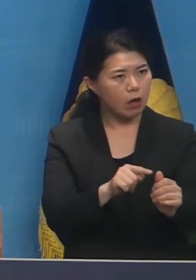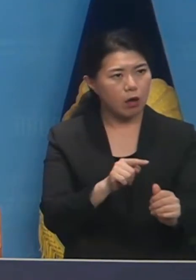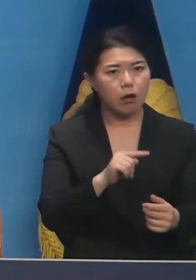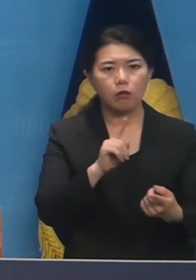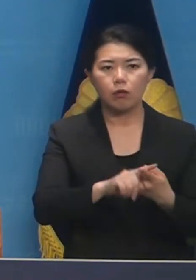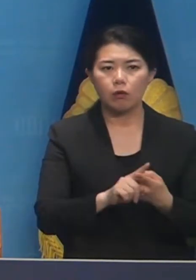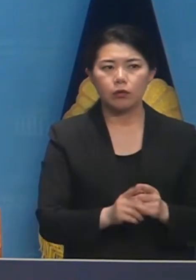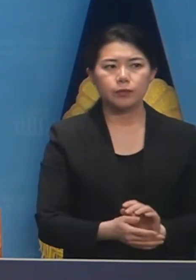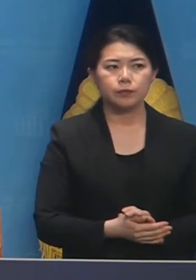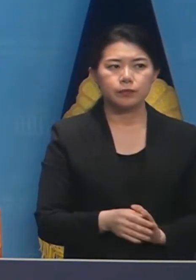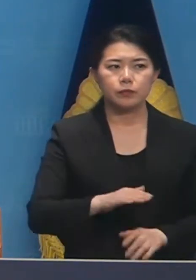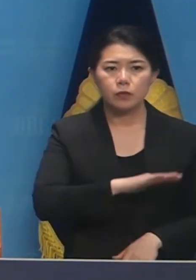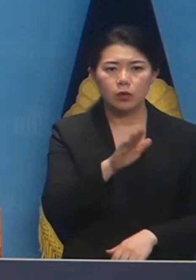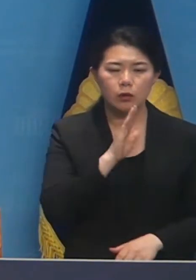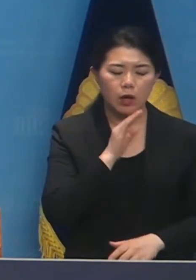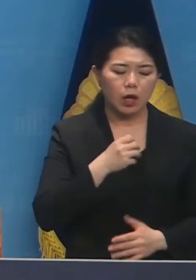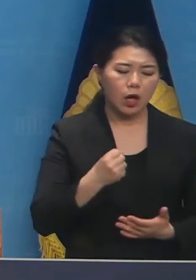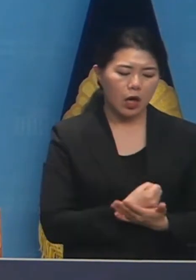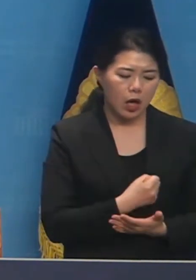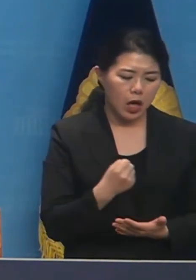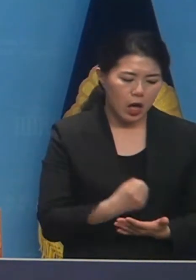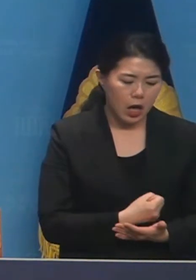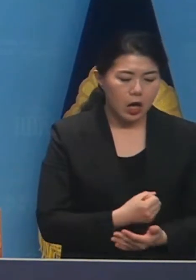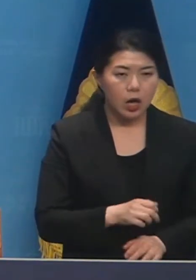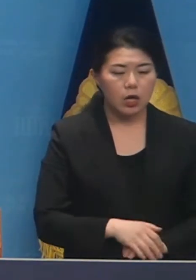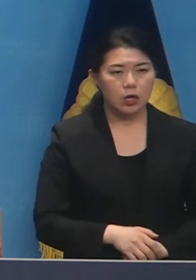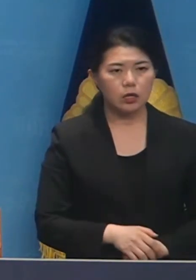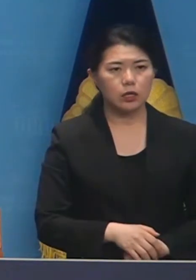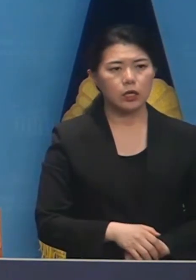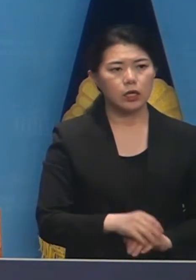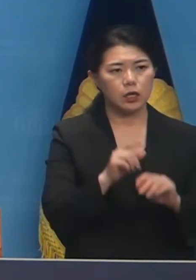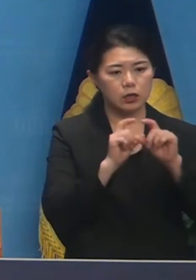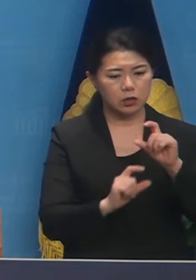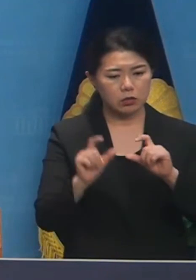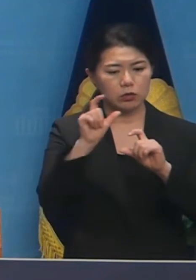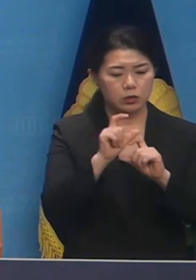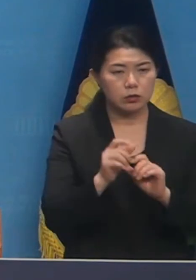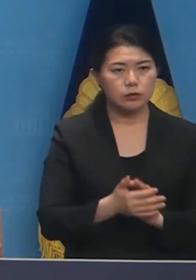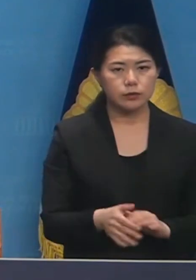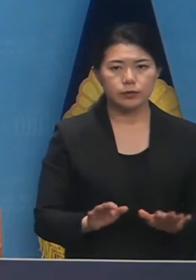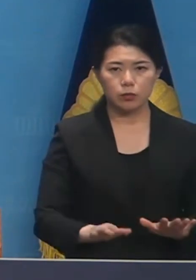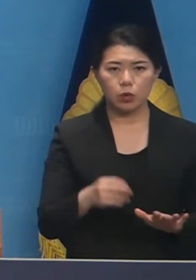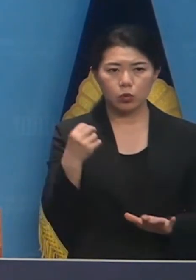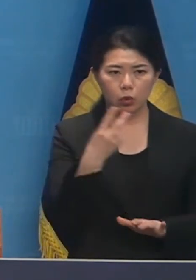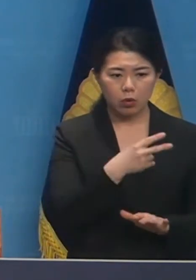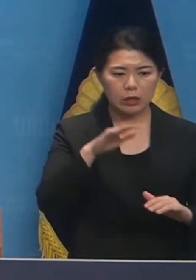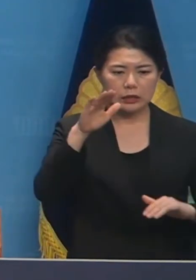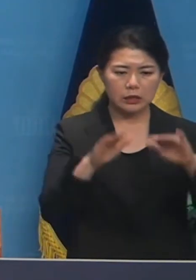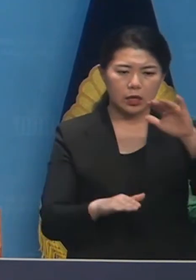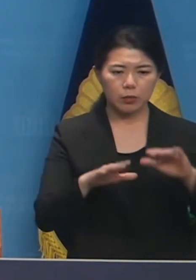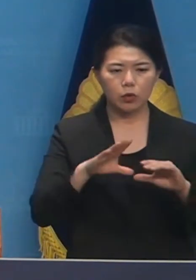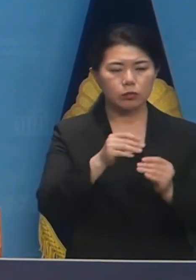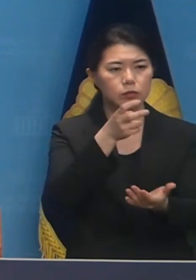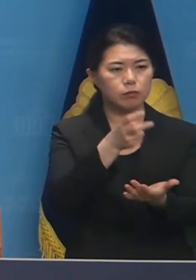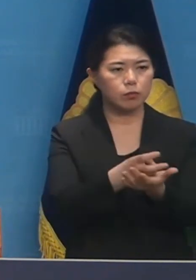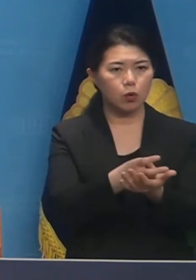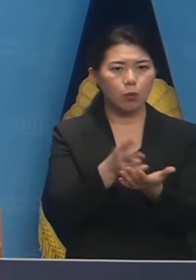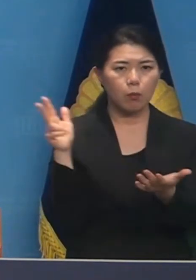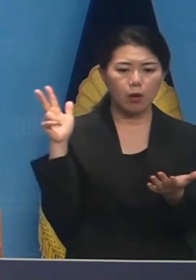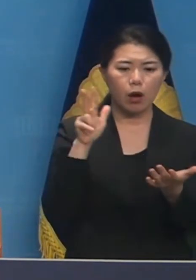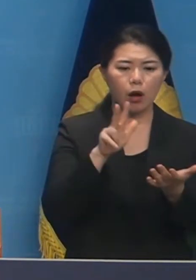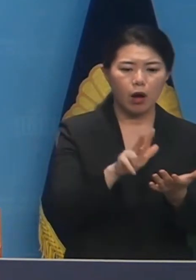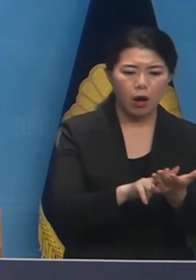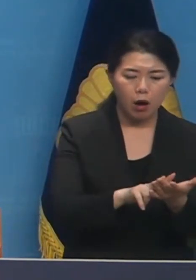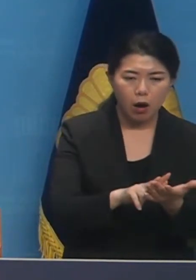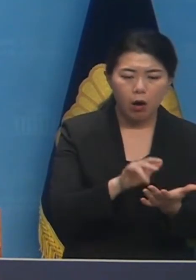대해서 우리는 너무나 안타까워하고 있습니다. 그 연장선상에서 이번에 또 차별금지법을 제정하려는